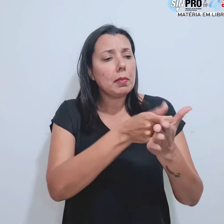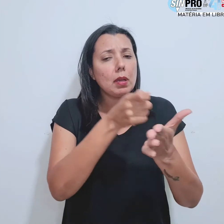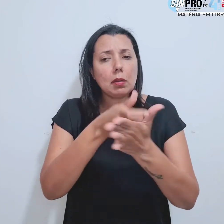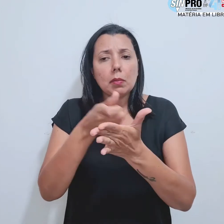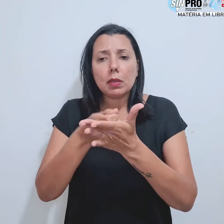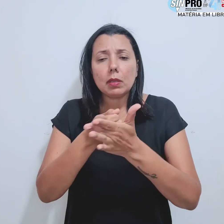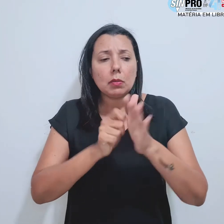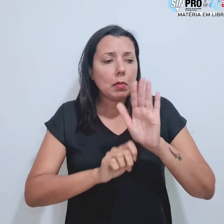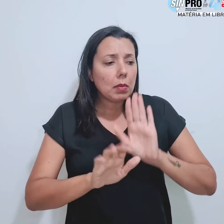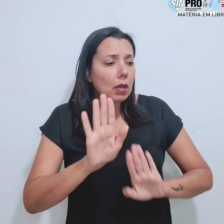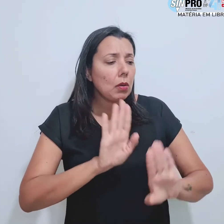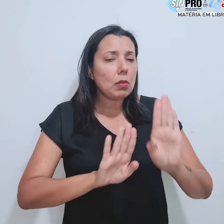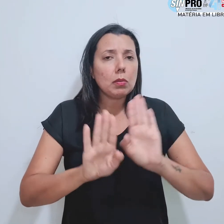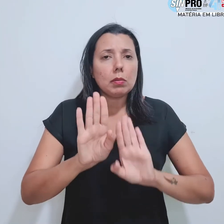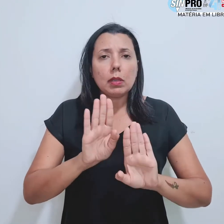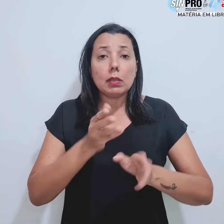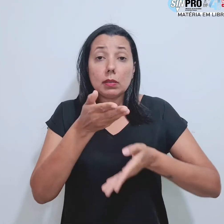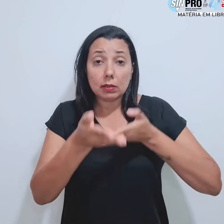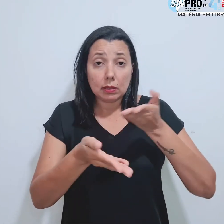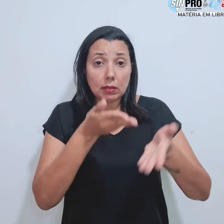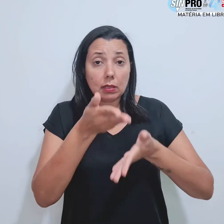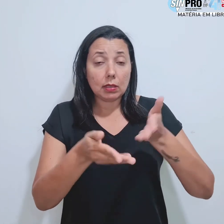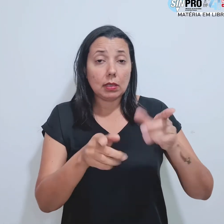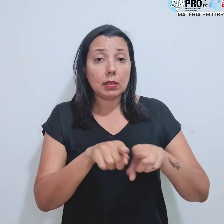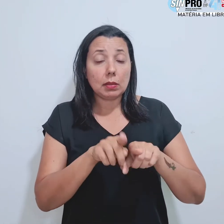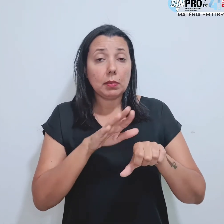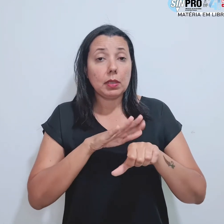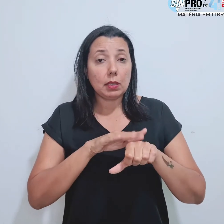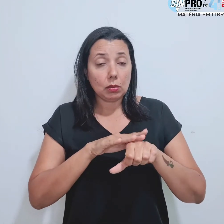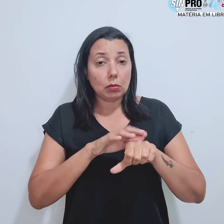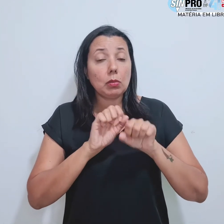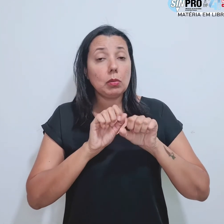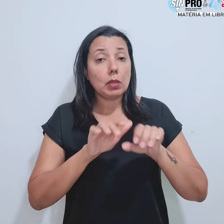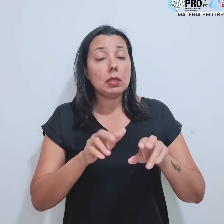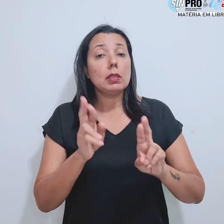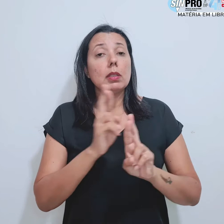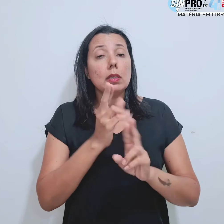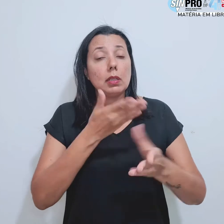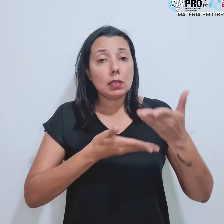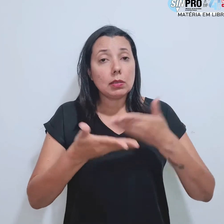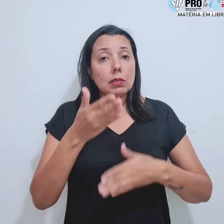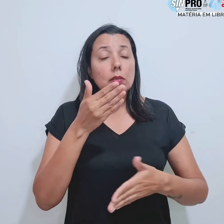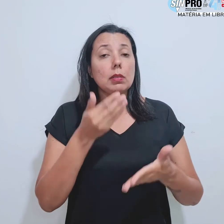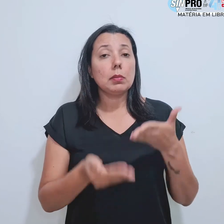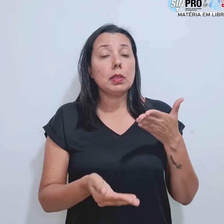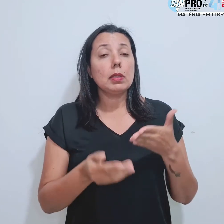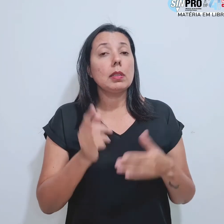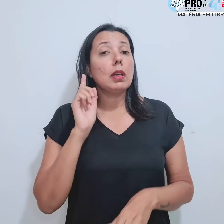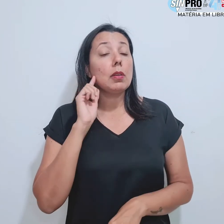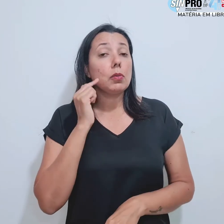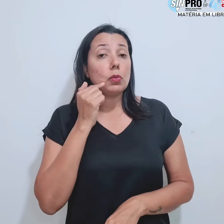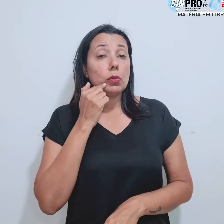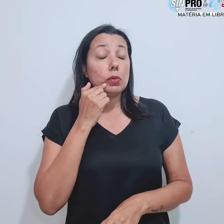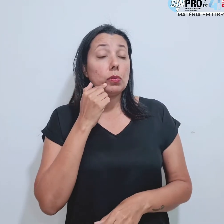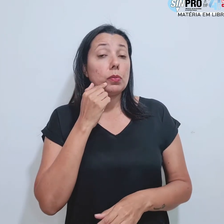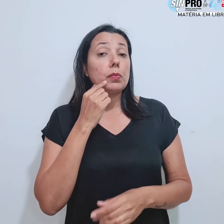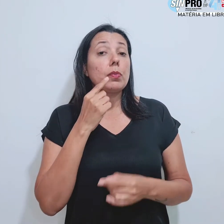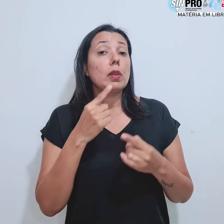para prevenir e tratar doenças relacionadas à perda auditiva. Segundo